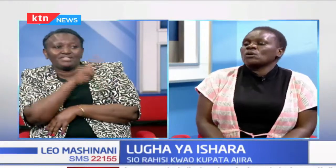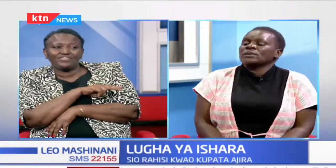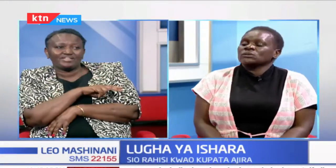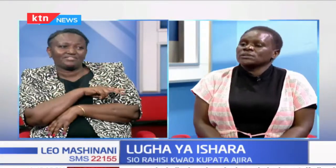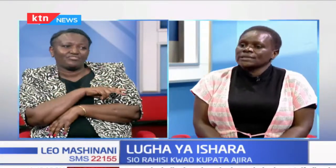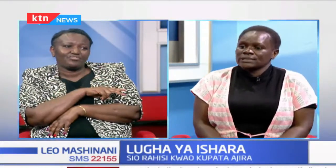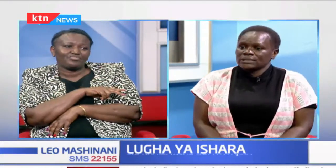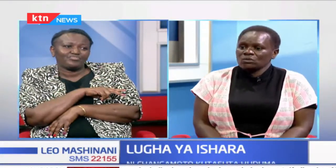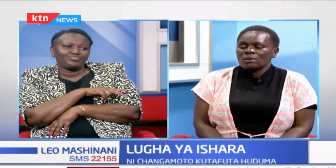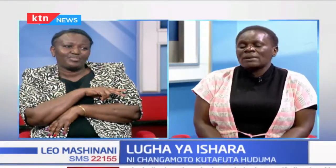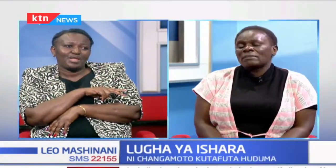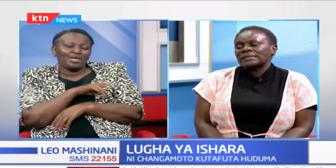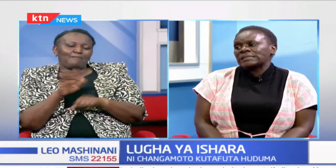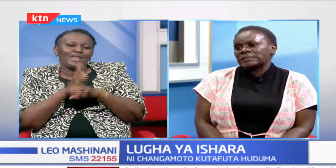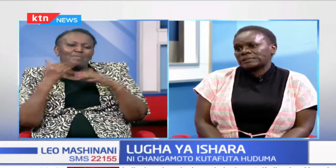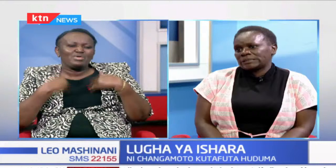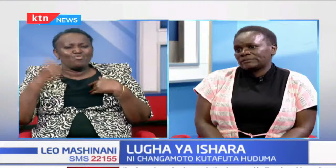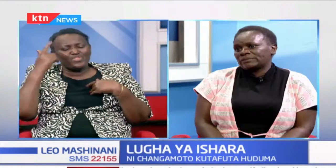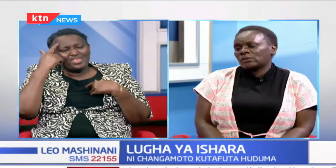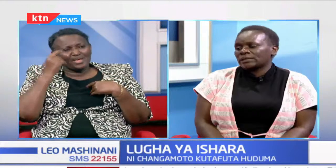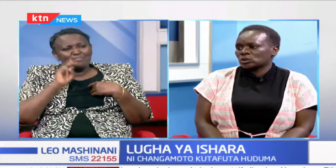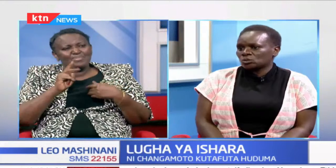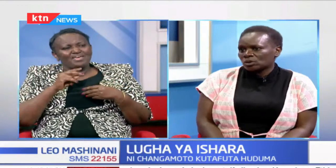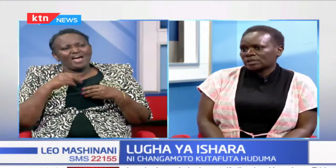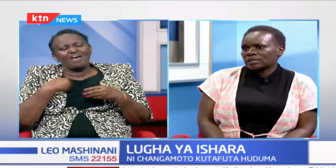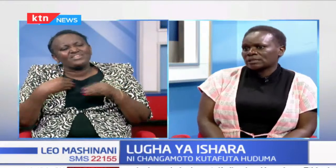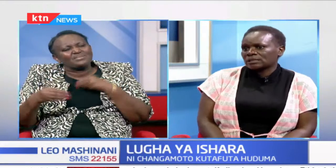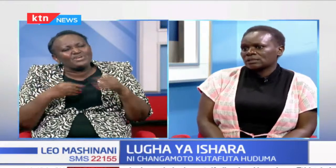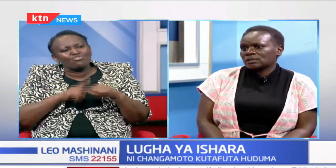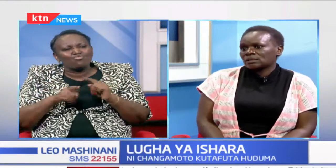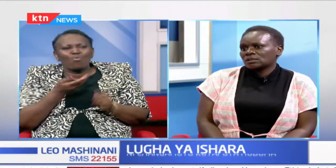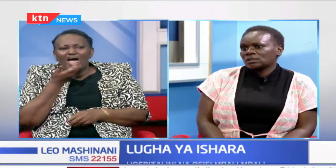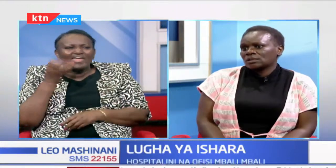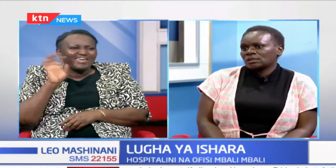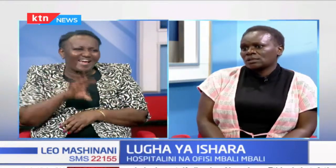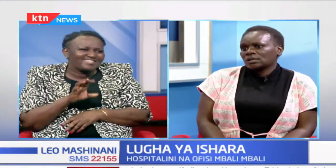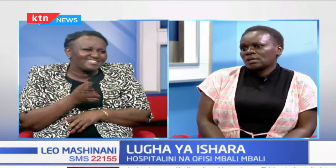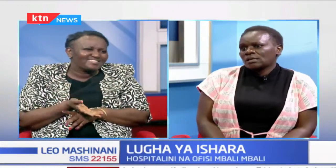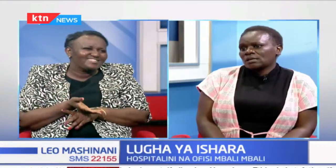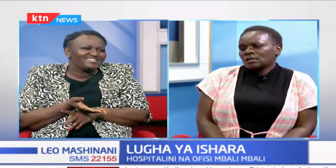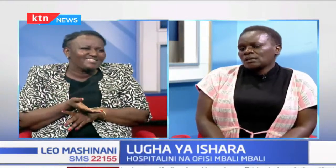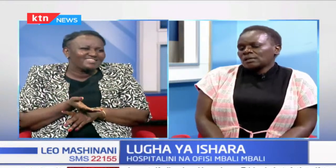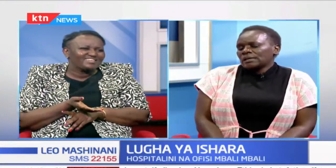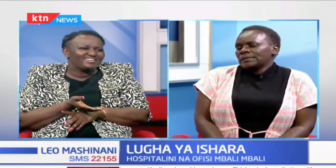But tunaomba society wabadilishe vile wanatuona.